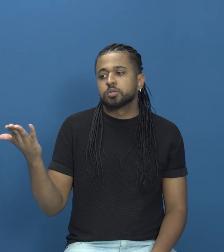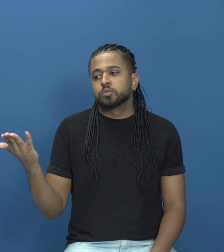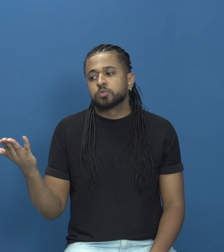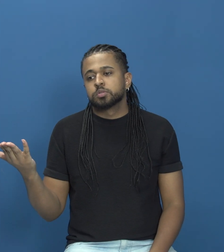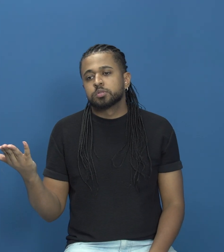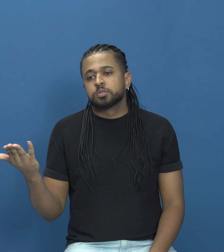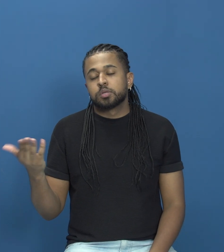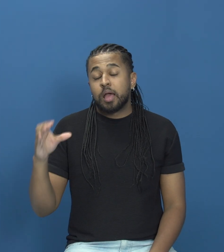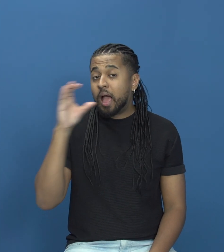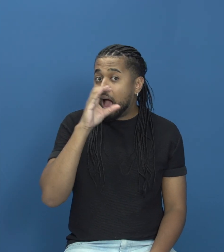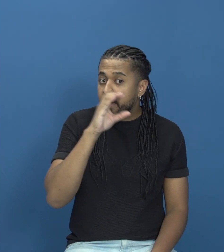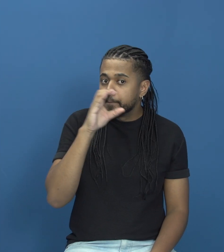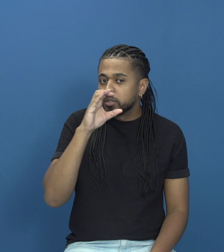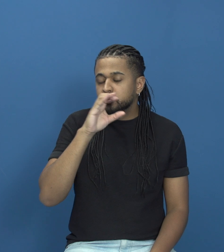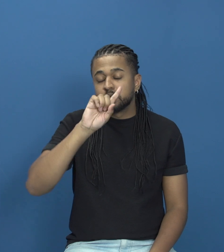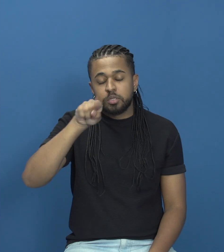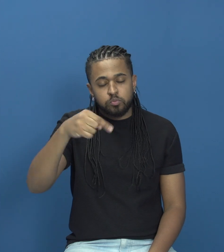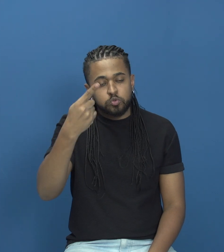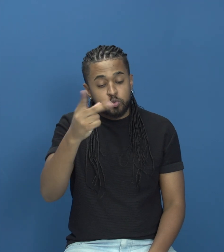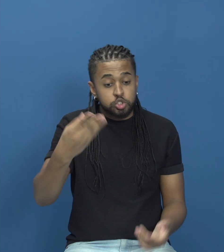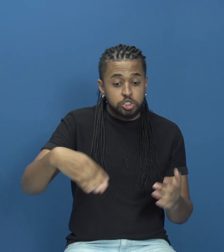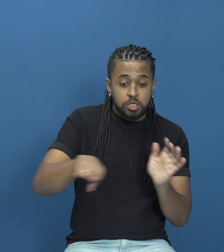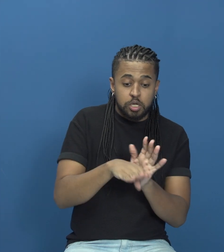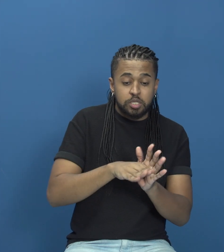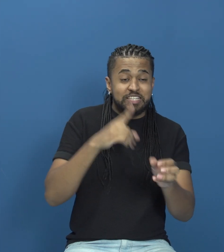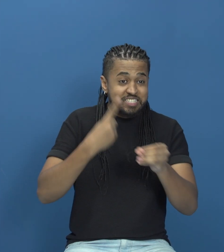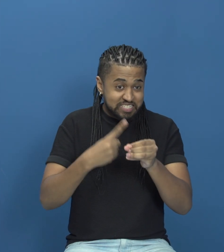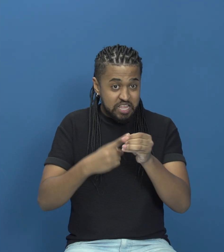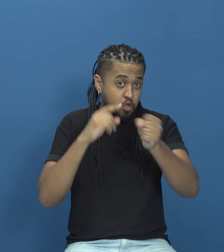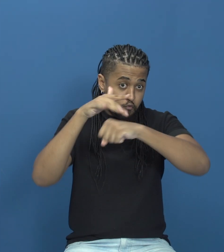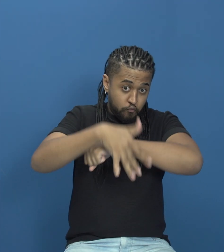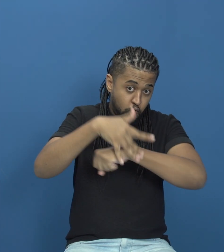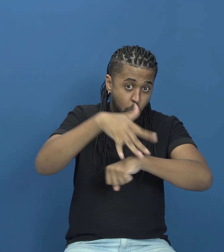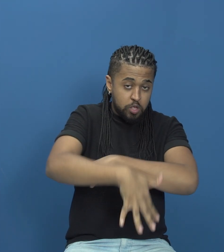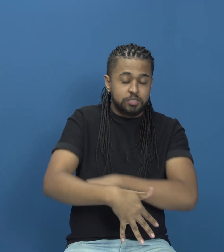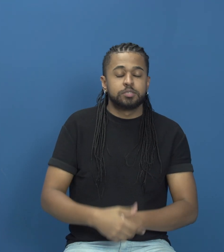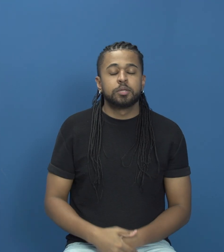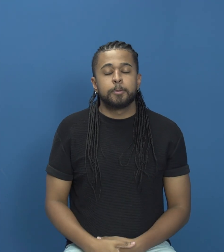candidatas que imediatamente após a sua chegada no município de Foz do Iguaçu,